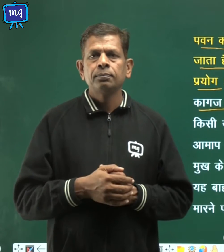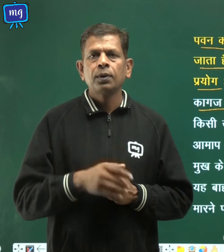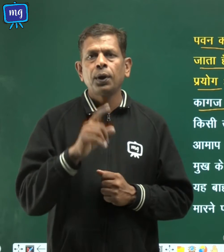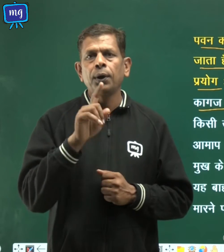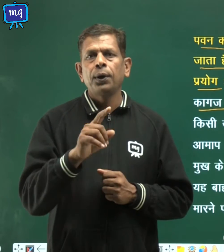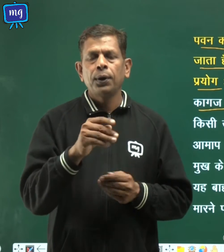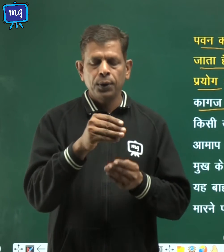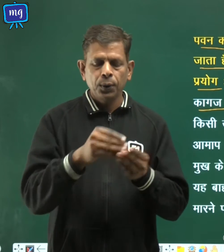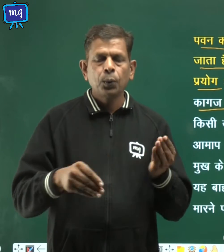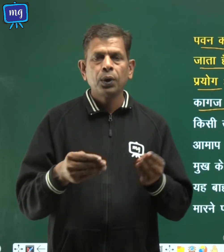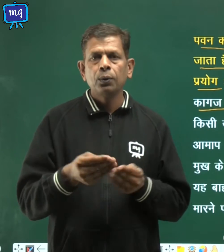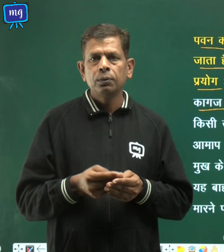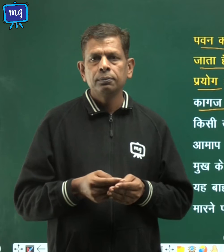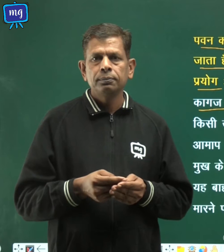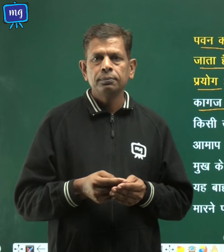एक टुकड़े को